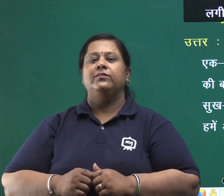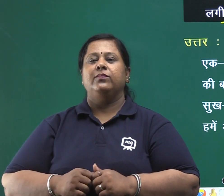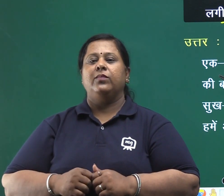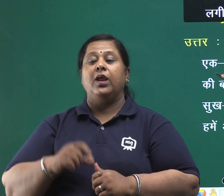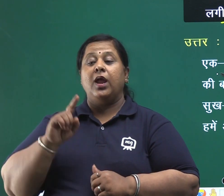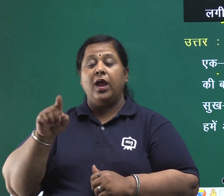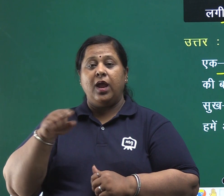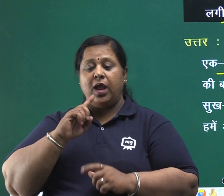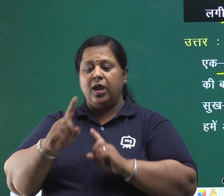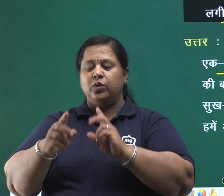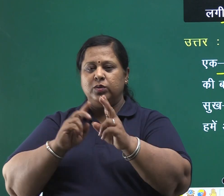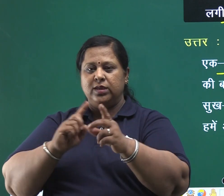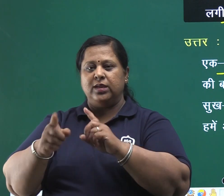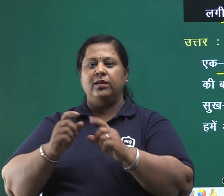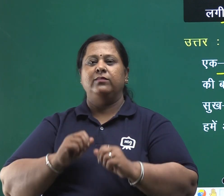एक दूसरे से